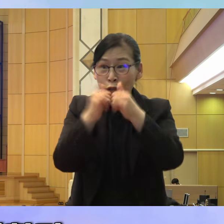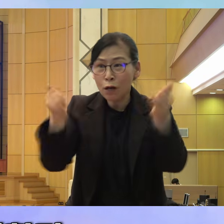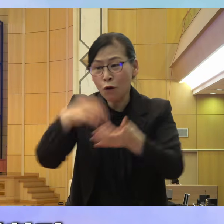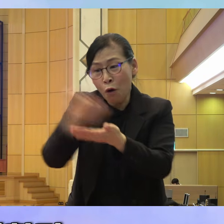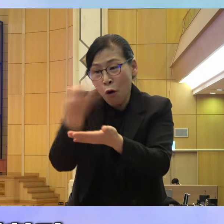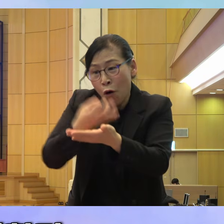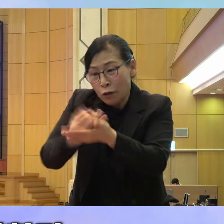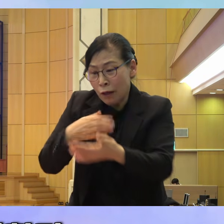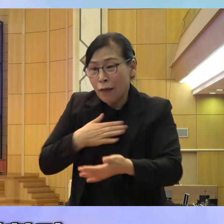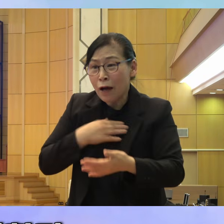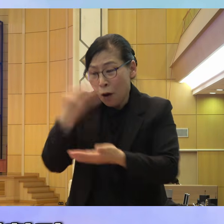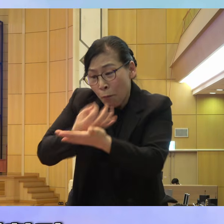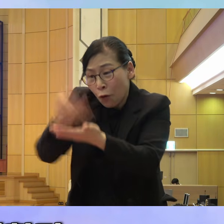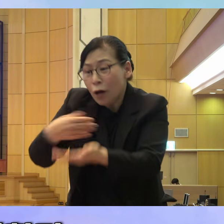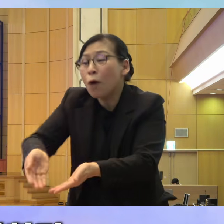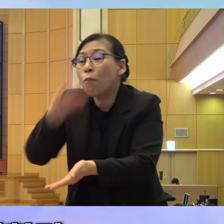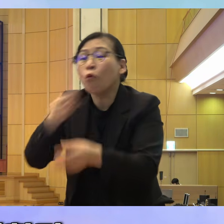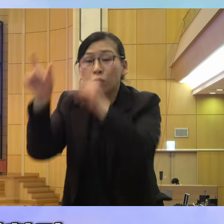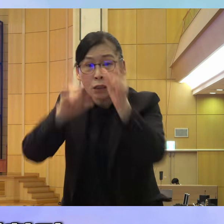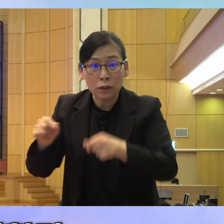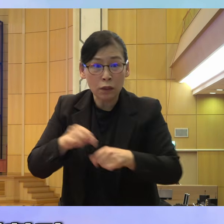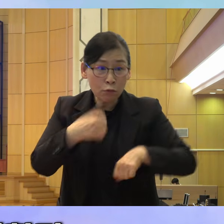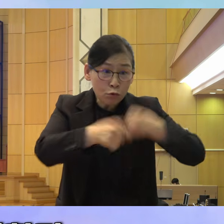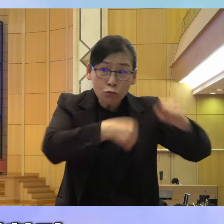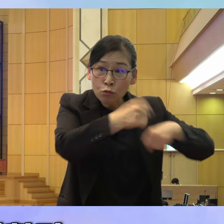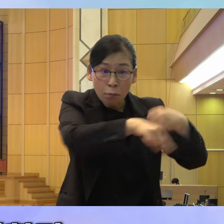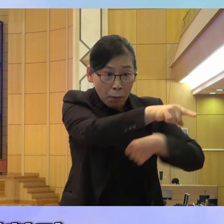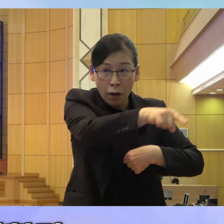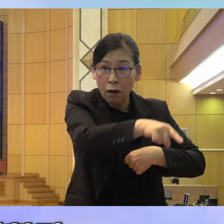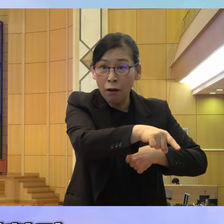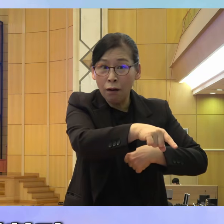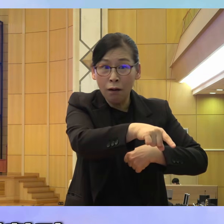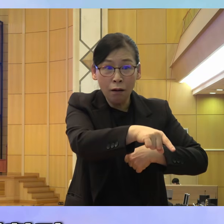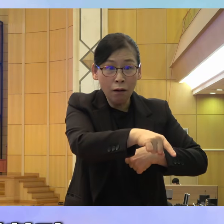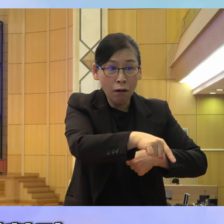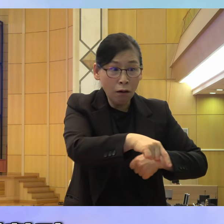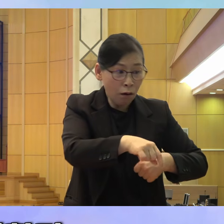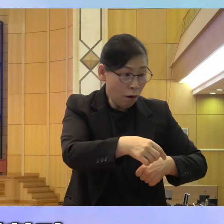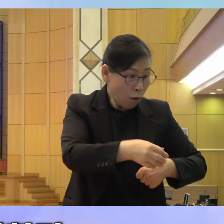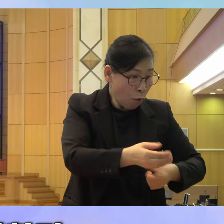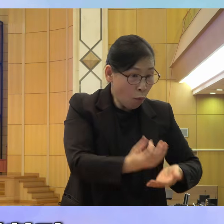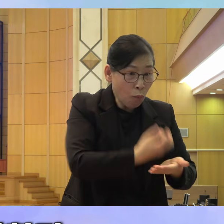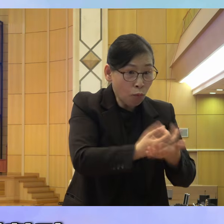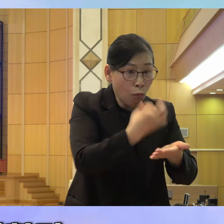몰라. 어떤 권사님이 저에게 와서 그러대요. 목사님, 너무 힘들어요.